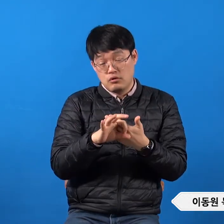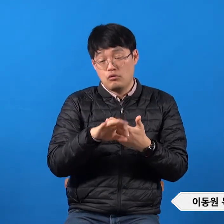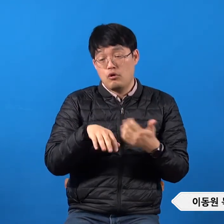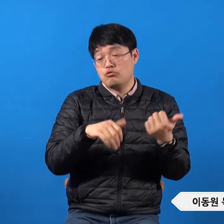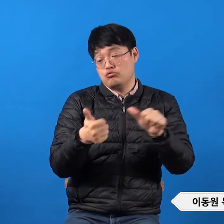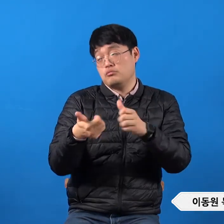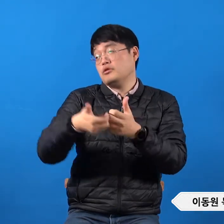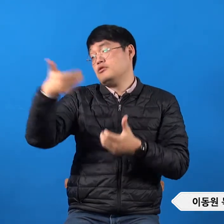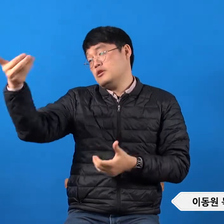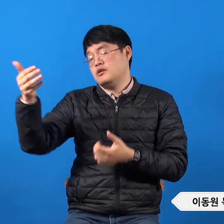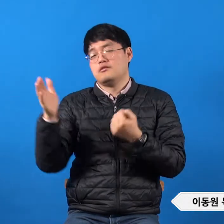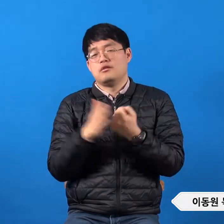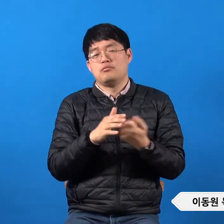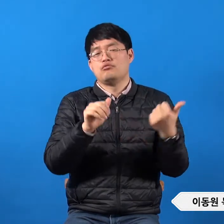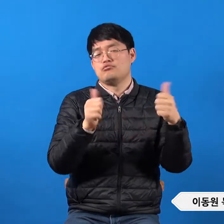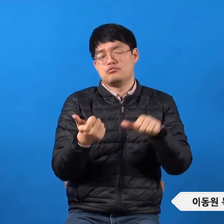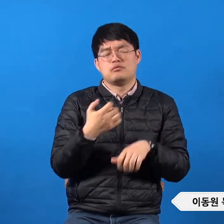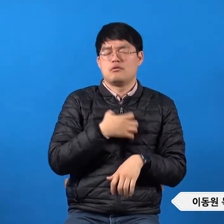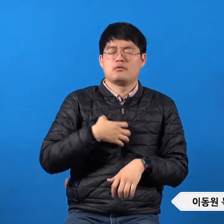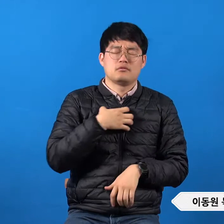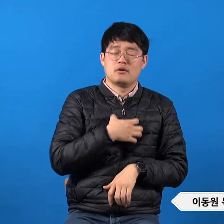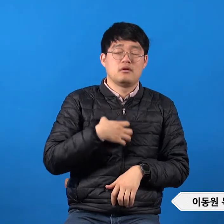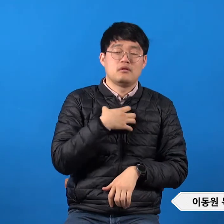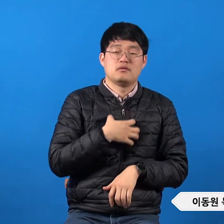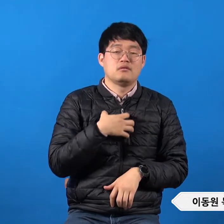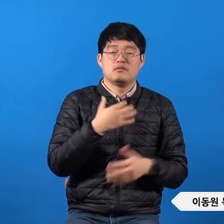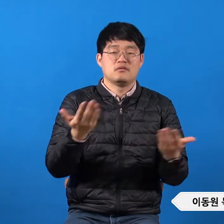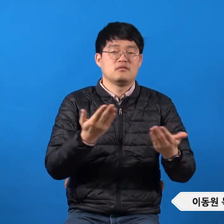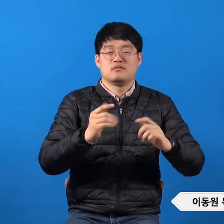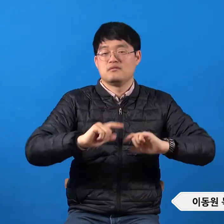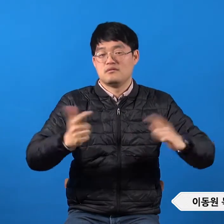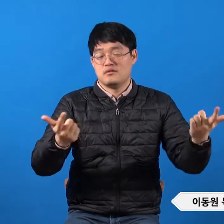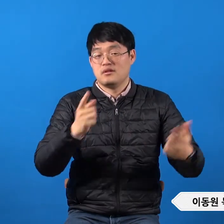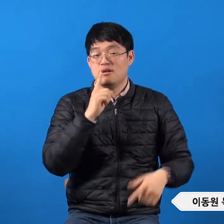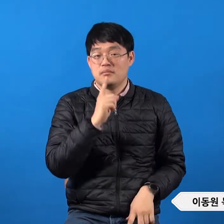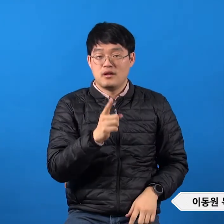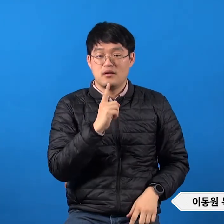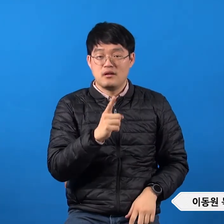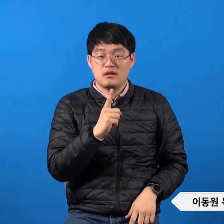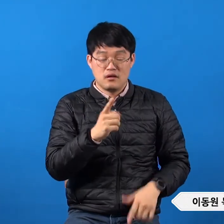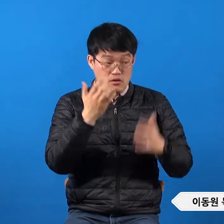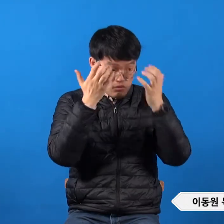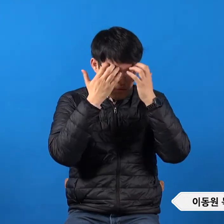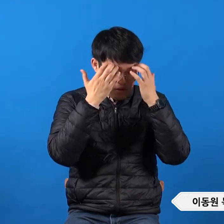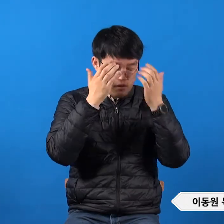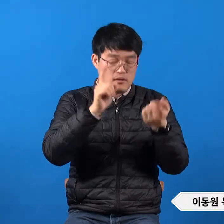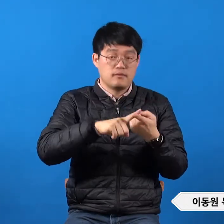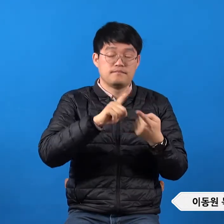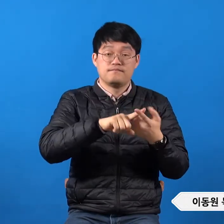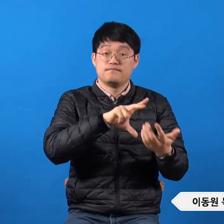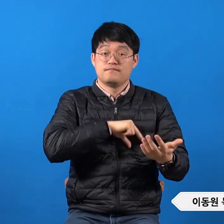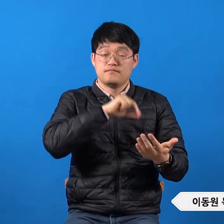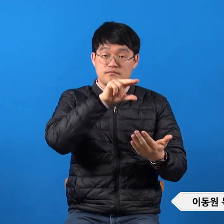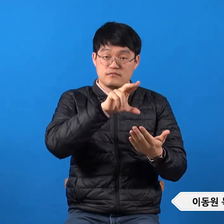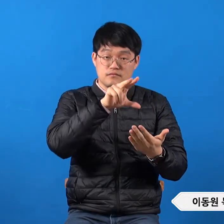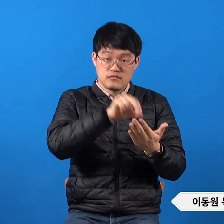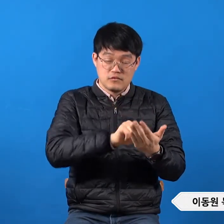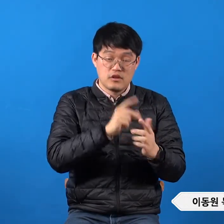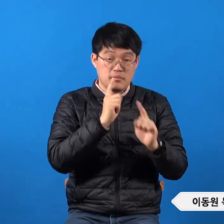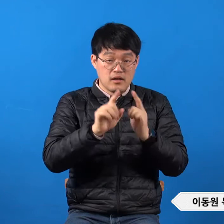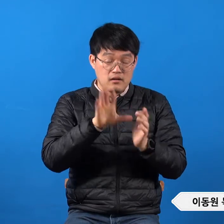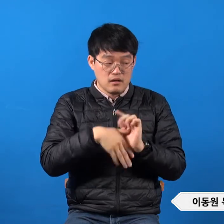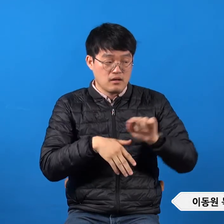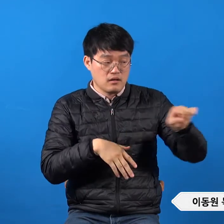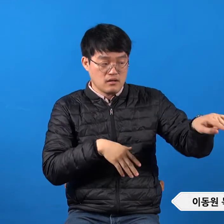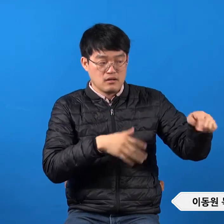우리를 떠났습니다. 그러므로 죽음은 걱정할 것이 아닙니다. 일반적으로 고난이라는 주제를 다룰 때 에피큐리안은